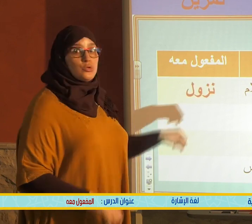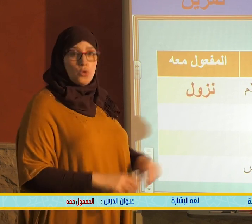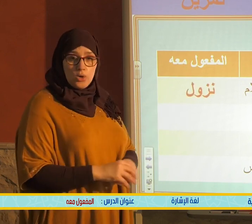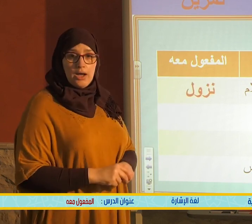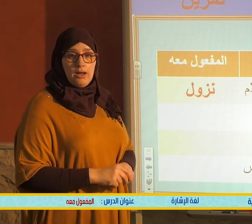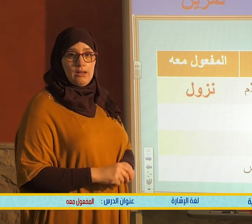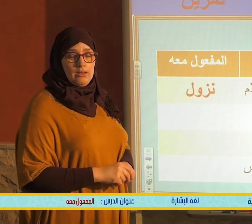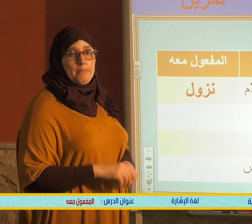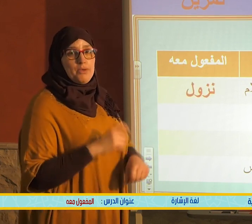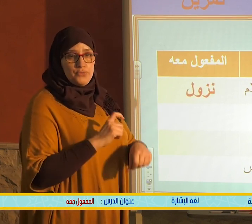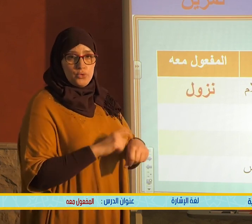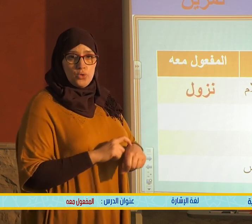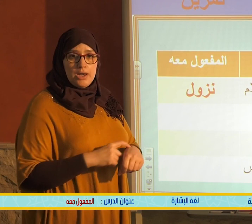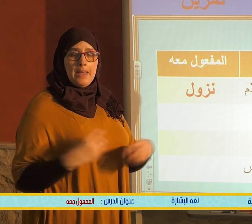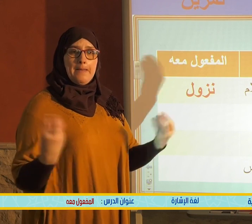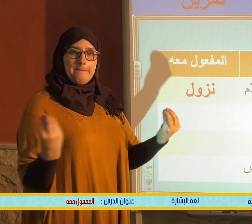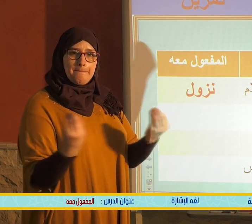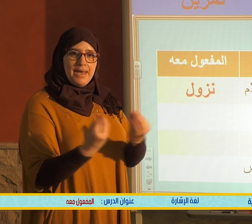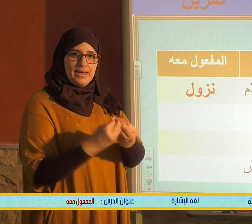نزول مفعول معه،